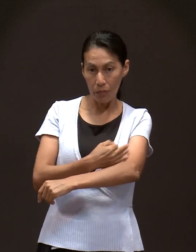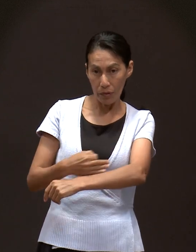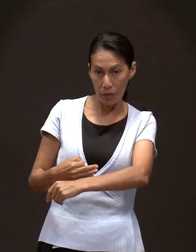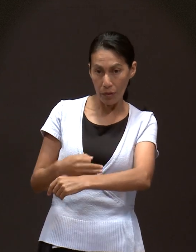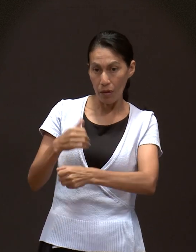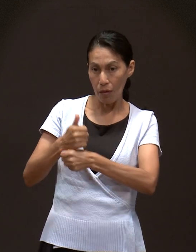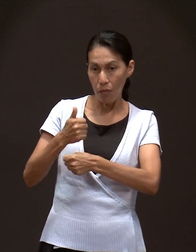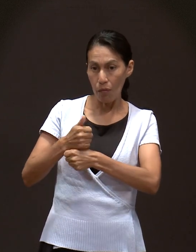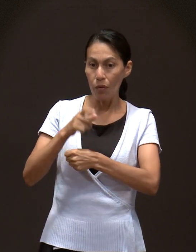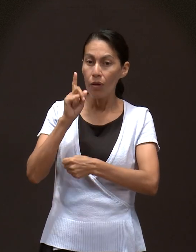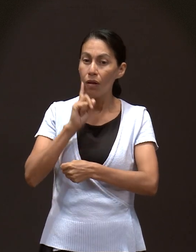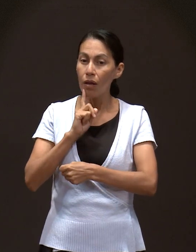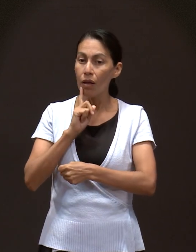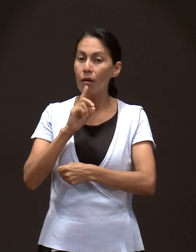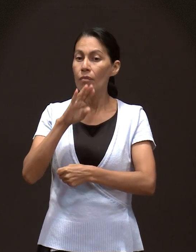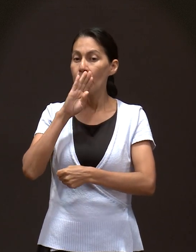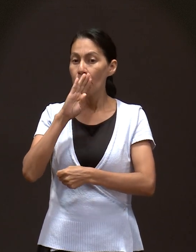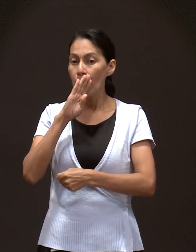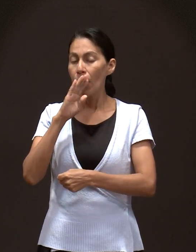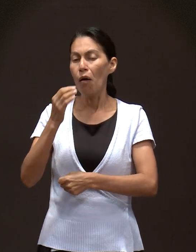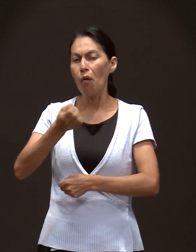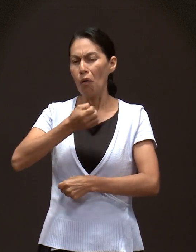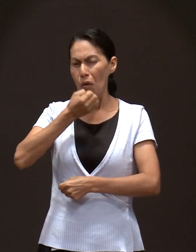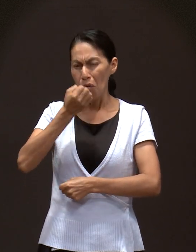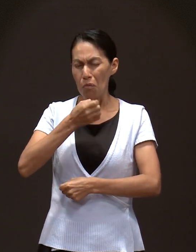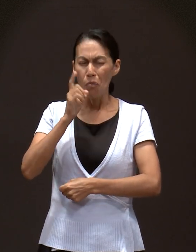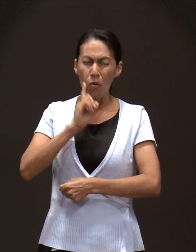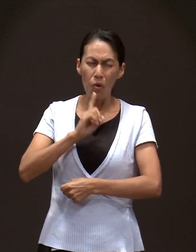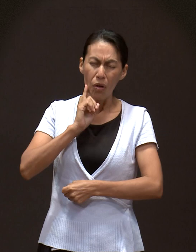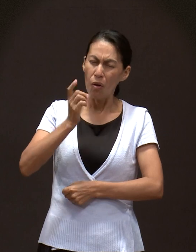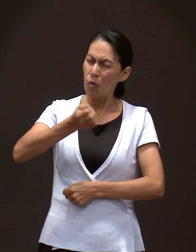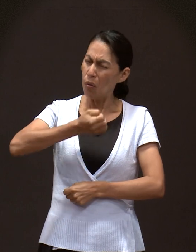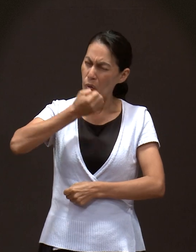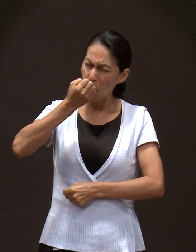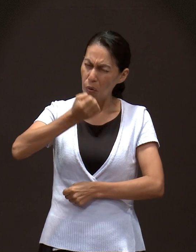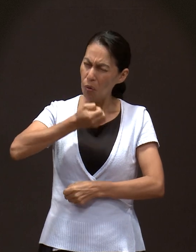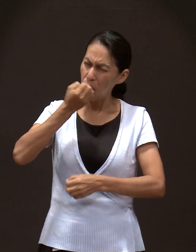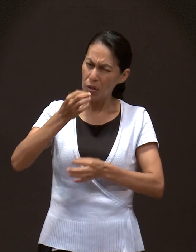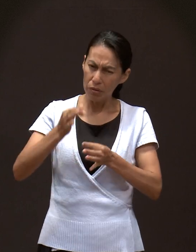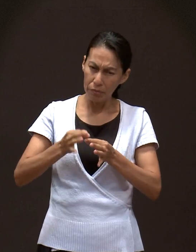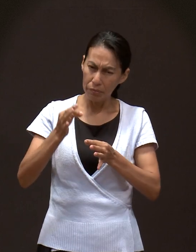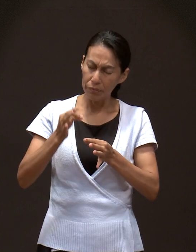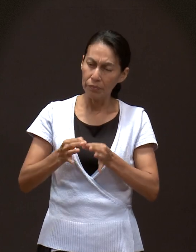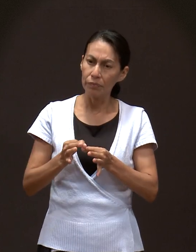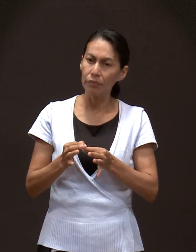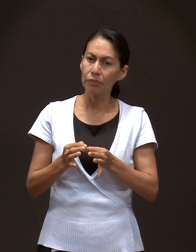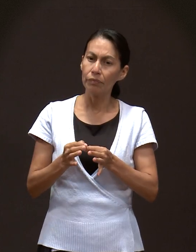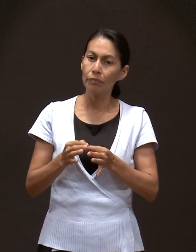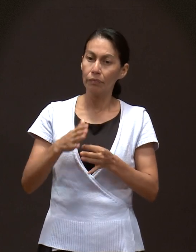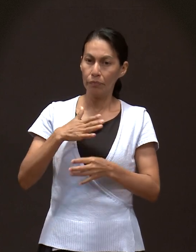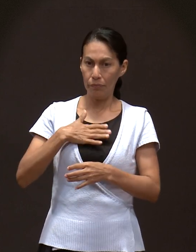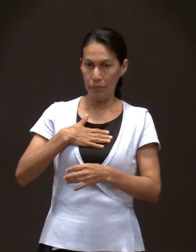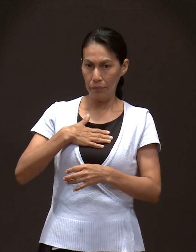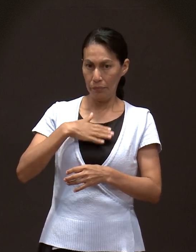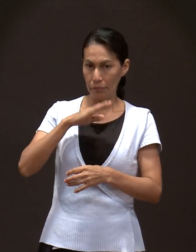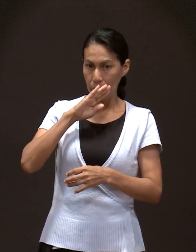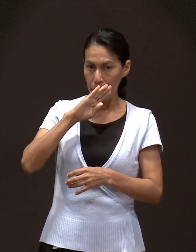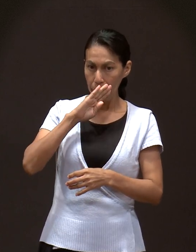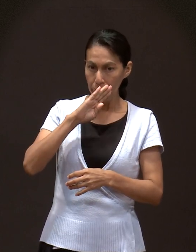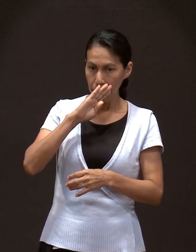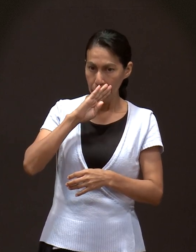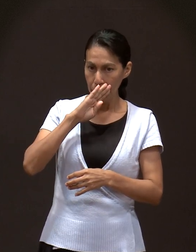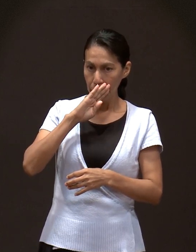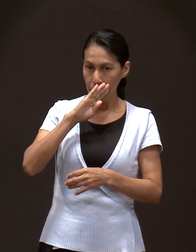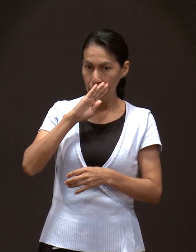familia, su abuelita y su mamá han sido unas mujeres de oración siempre. Y del lado de mi mamá,